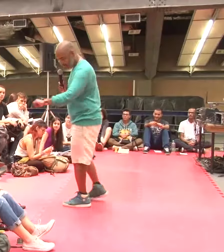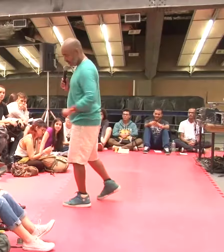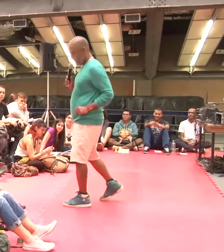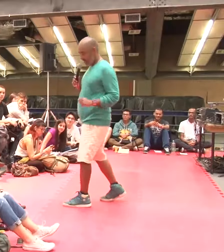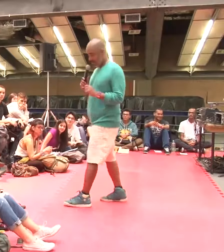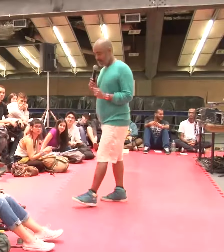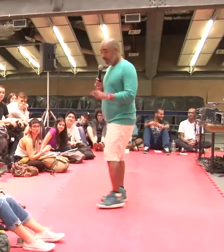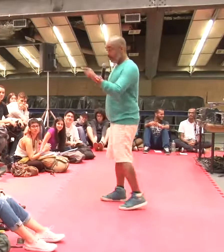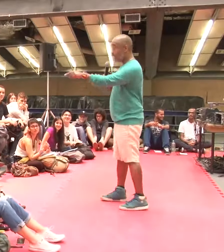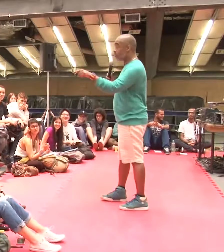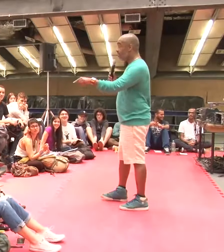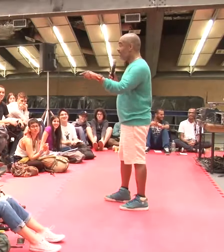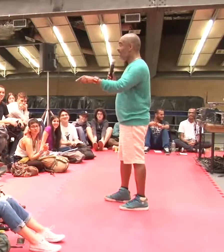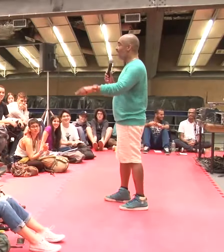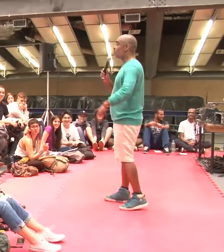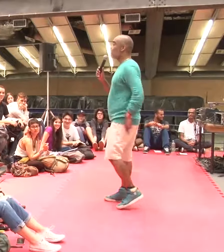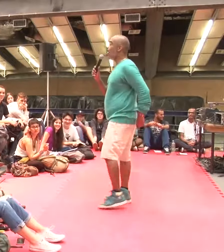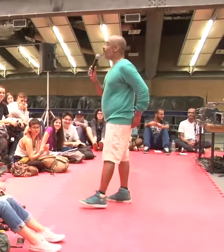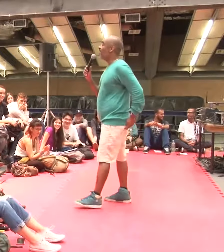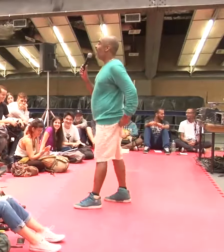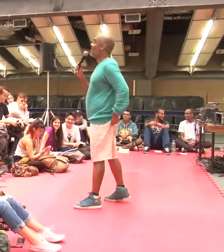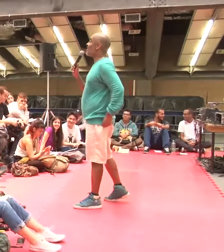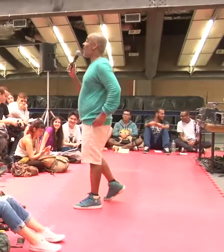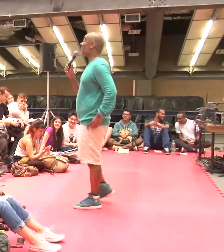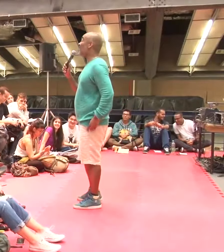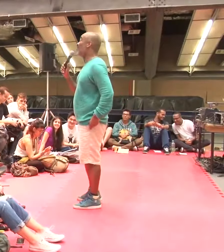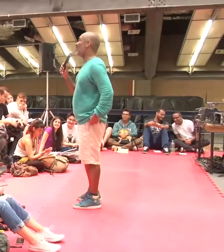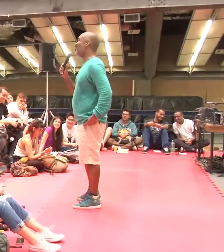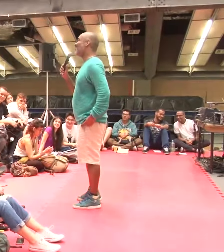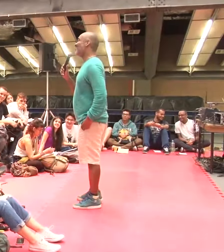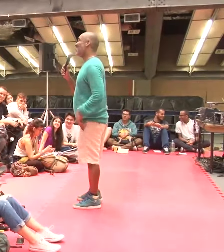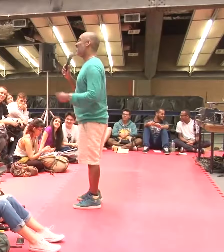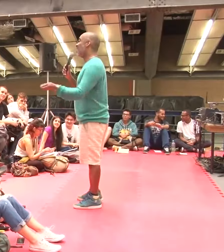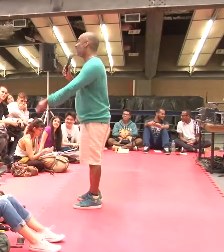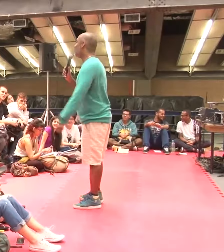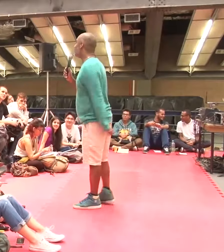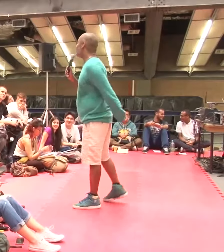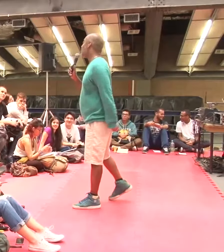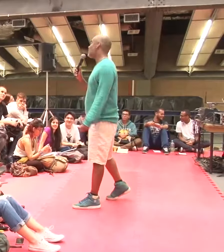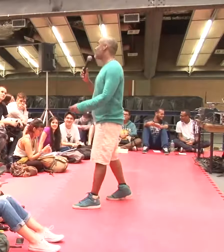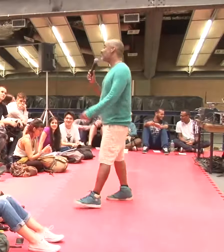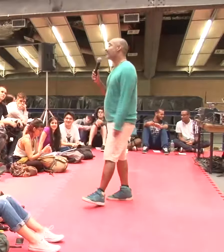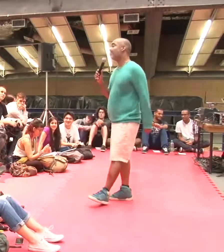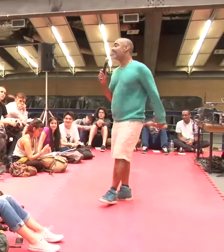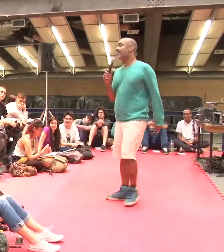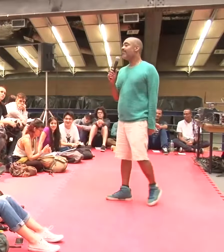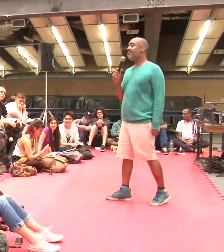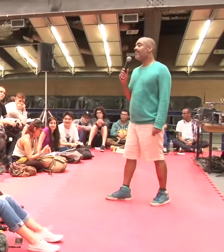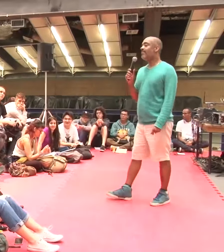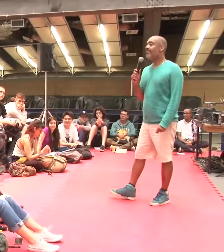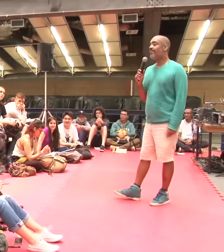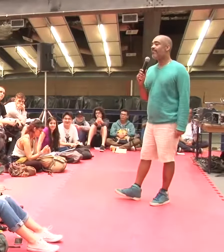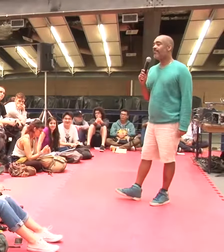Você vai ser Juliana agora. Porque Juliana descobre as cartas de amor e vai fazer uma chantagem.